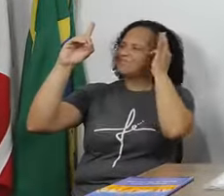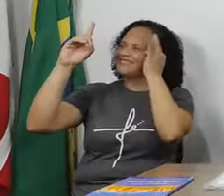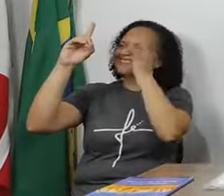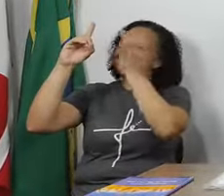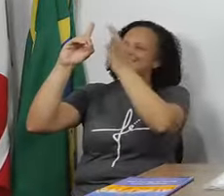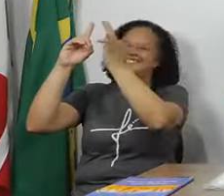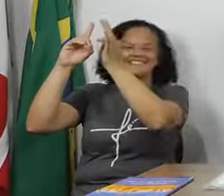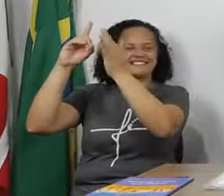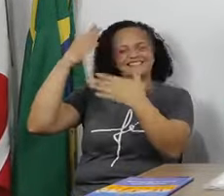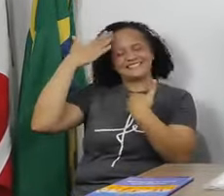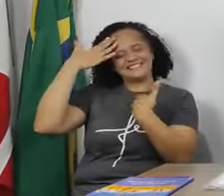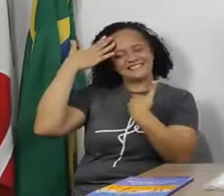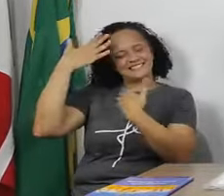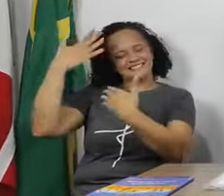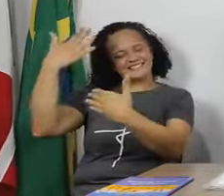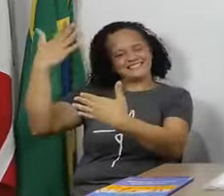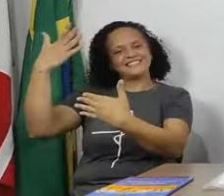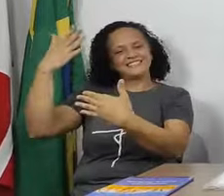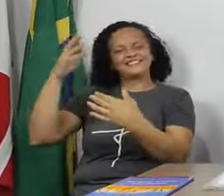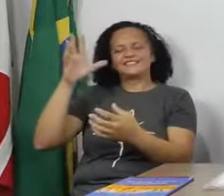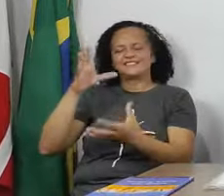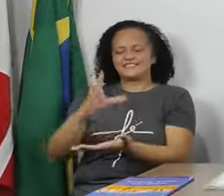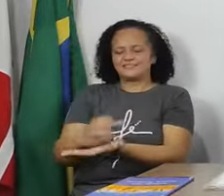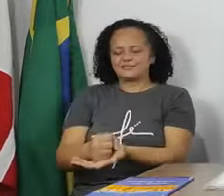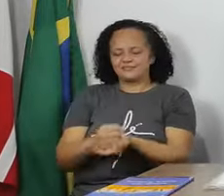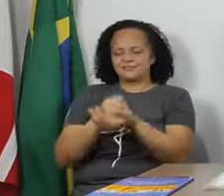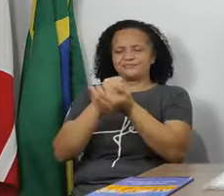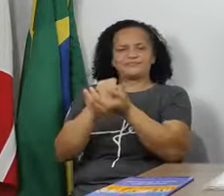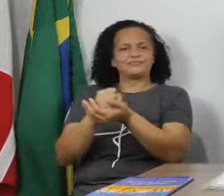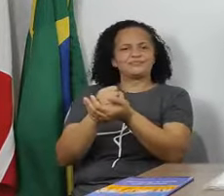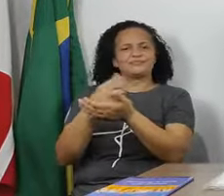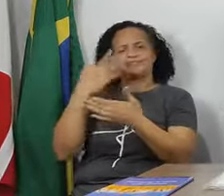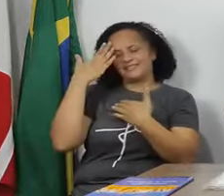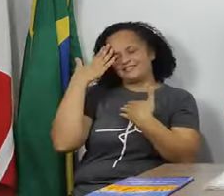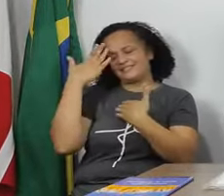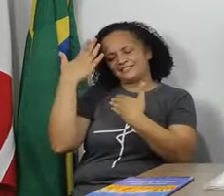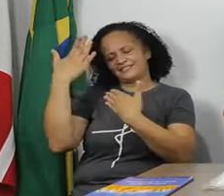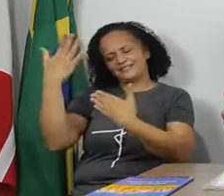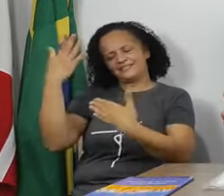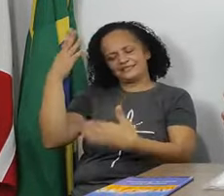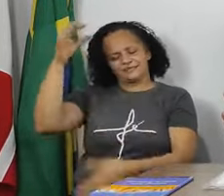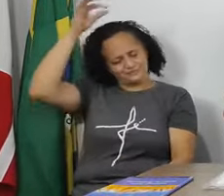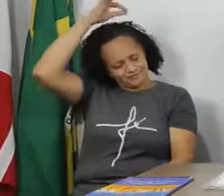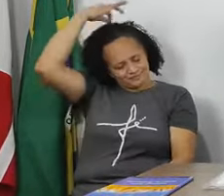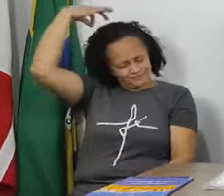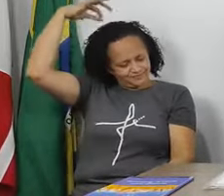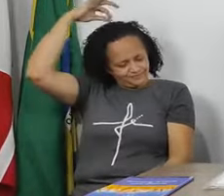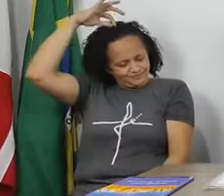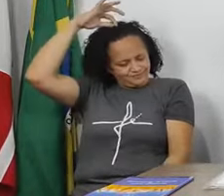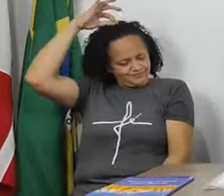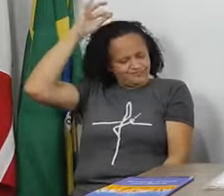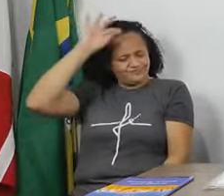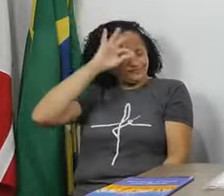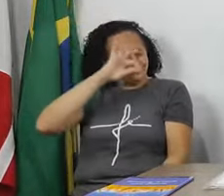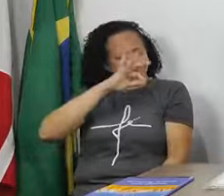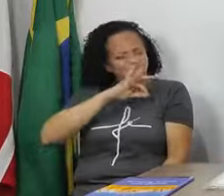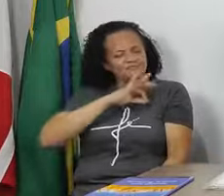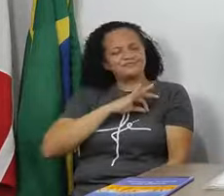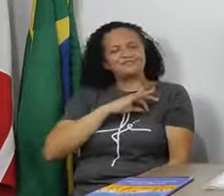te agradecemos pela salvação, te agradecemos pelo Espírito Santo que habita em nós,